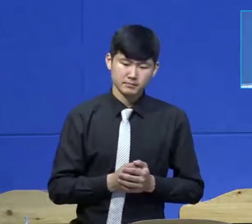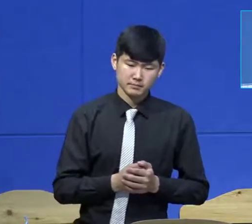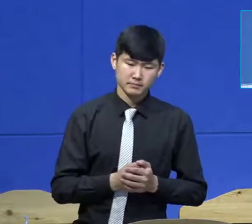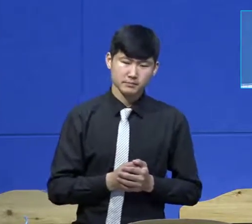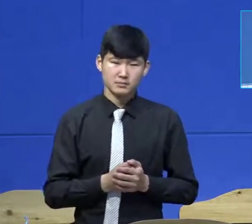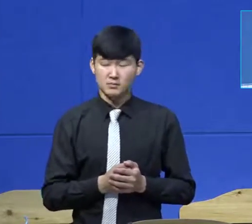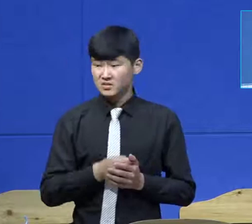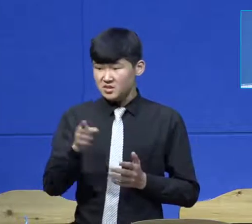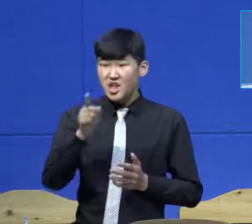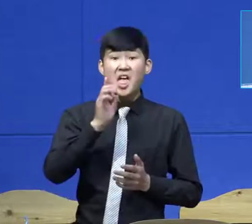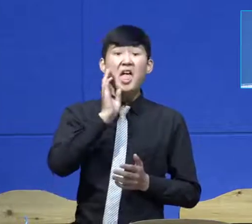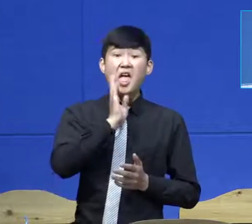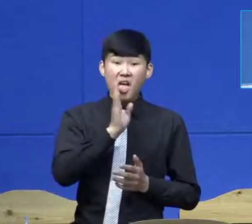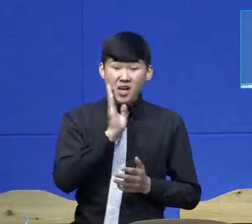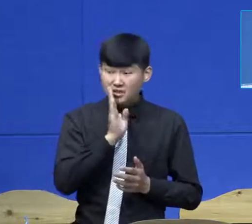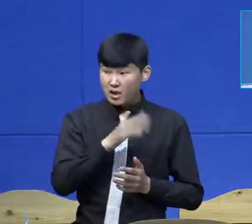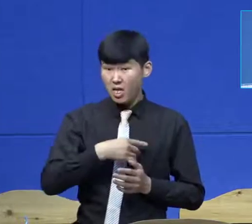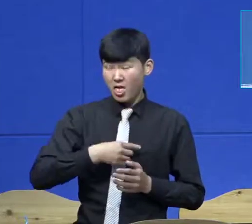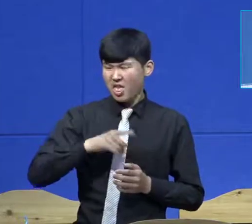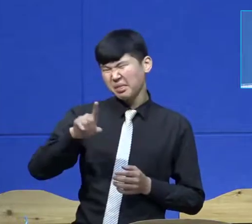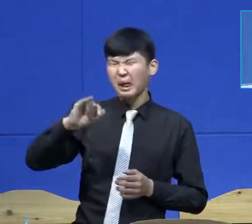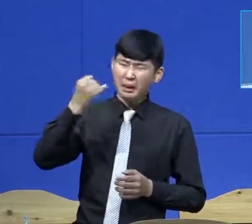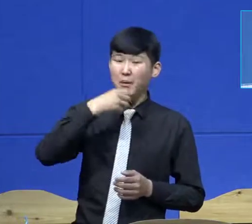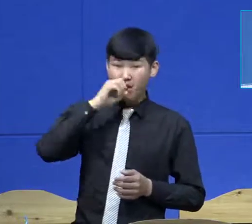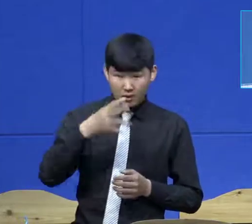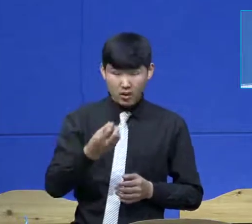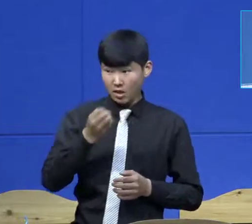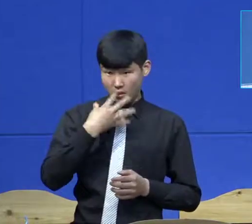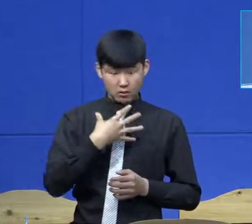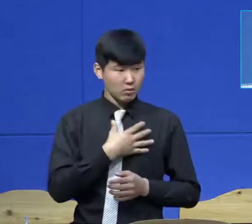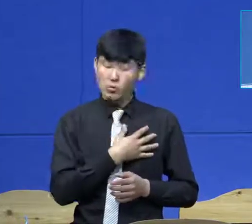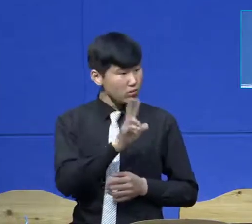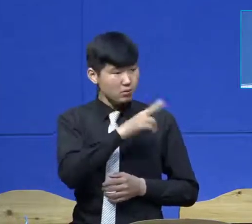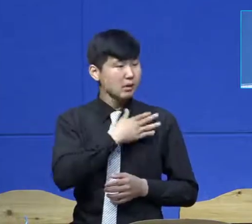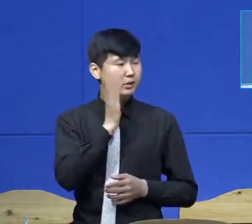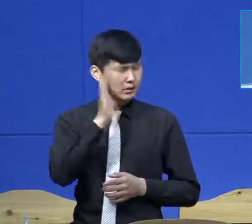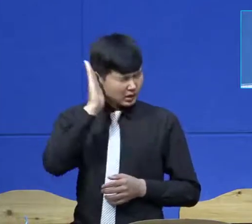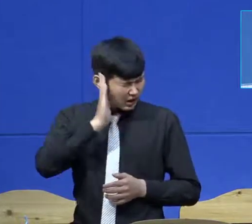чиний ээж ийм тийм их юм бол үгүй манай ээж хамгийн мундаг нь